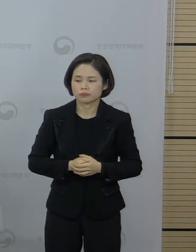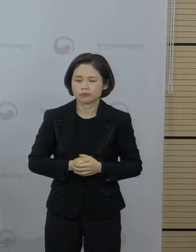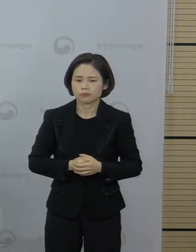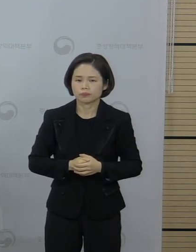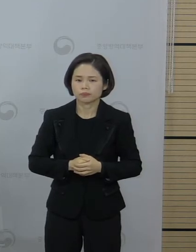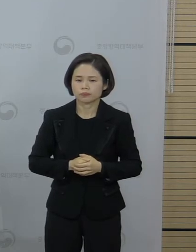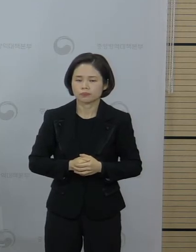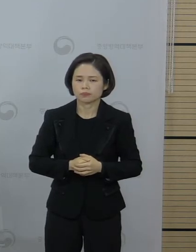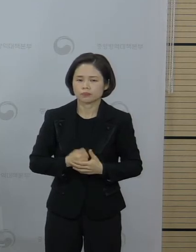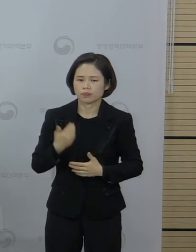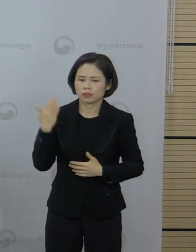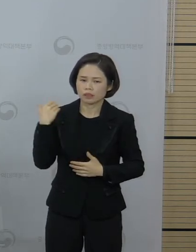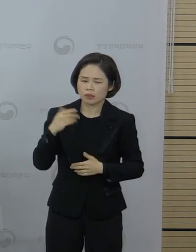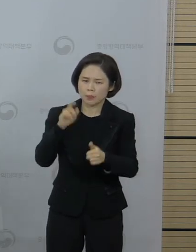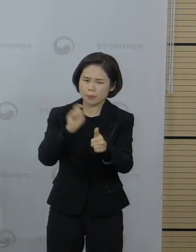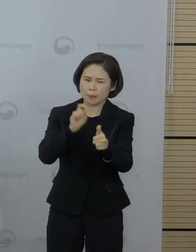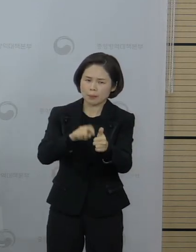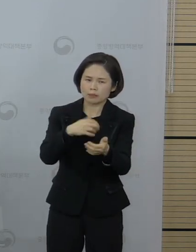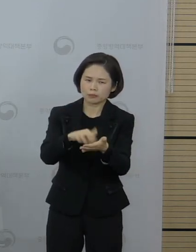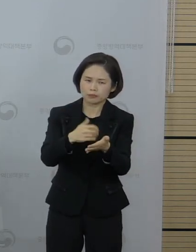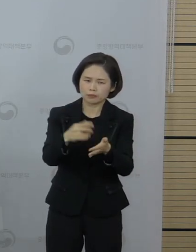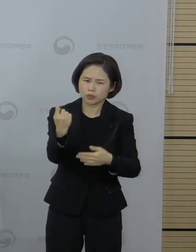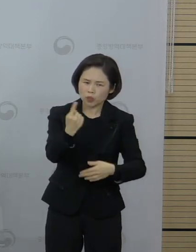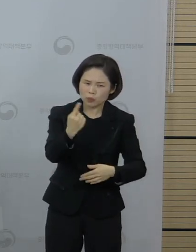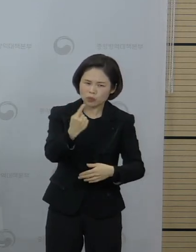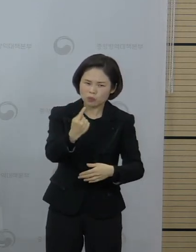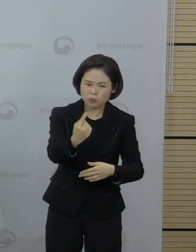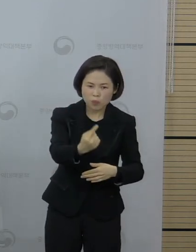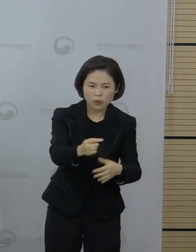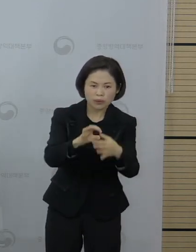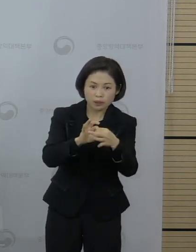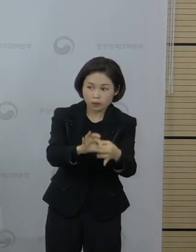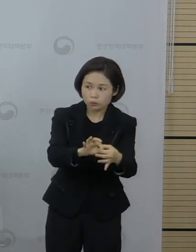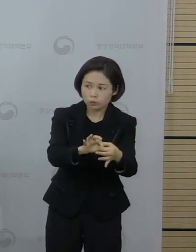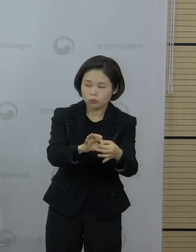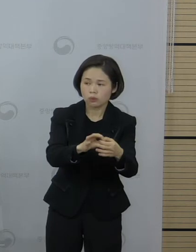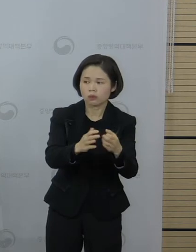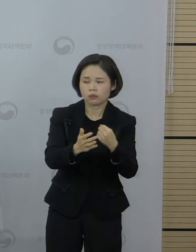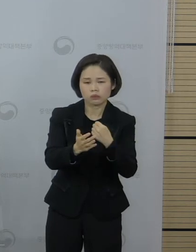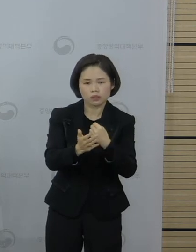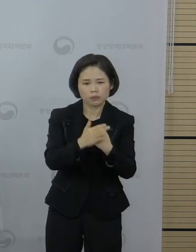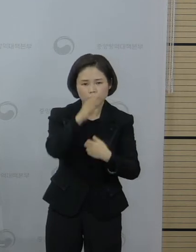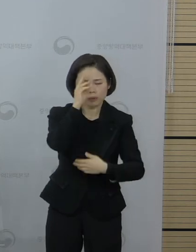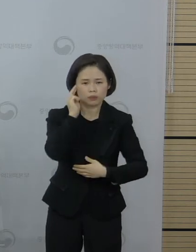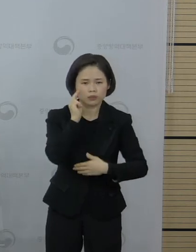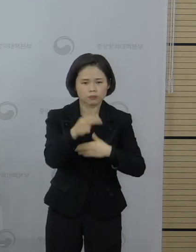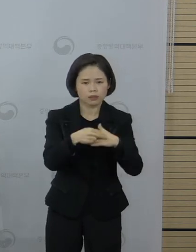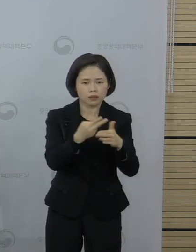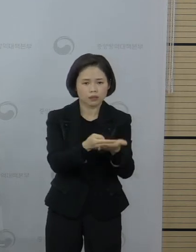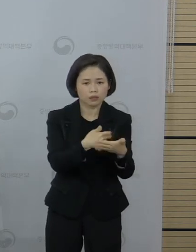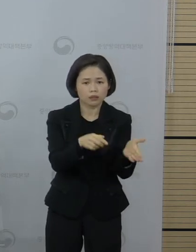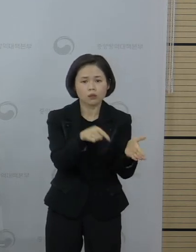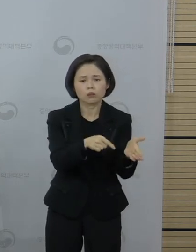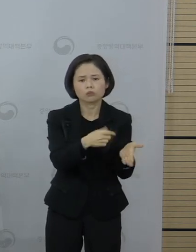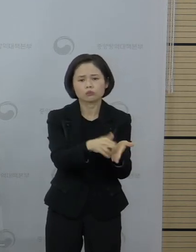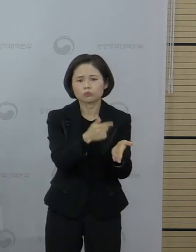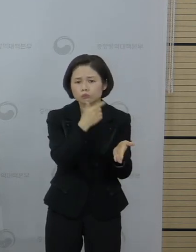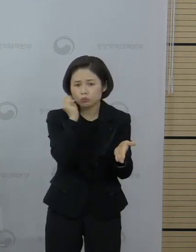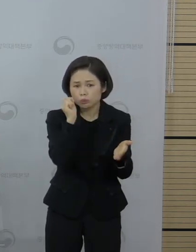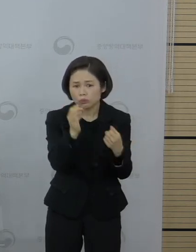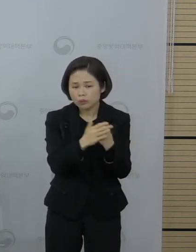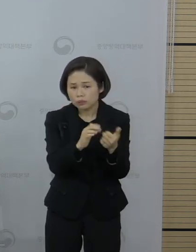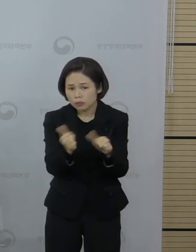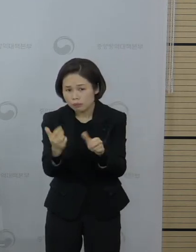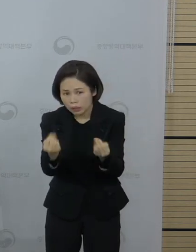질문입니다. 1,000명대 확진자 발생의 여파로 중환자 병상이 부족해서인지, 그렇다면